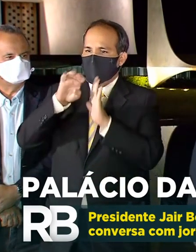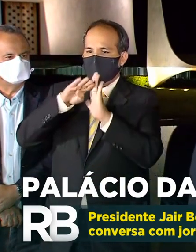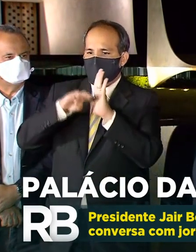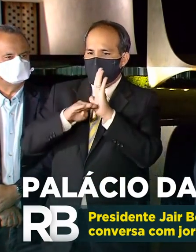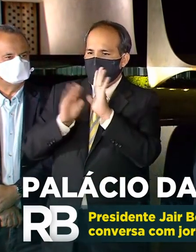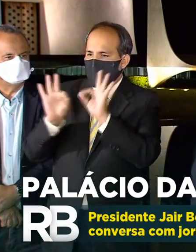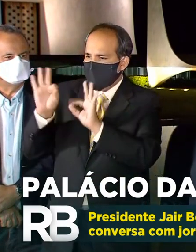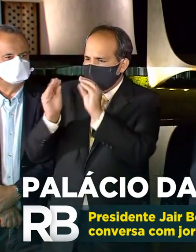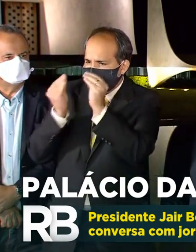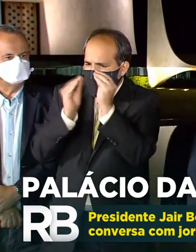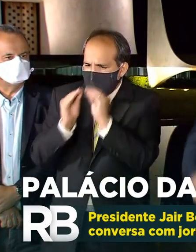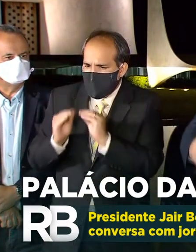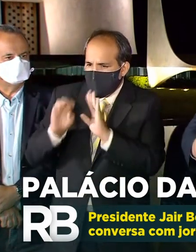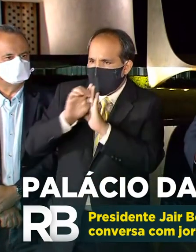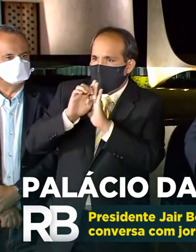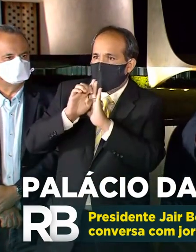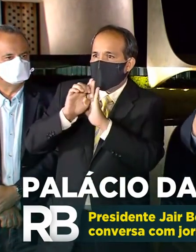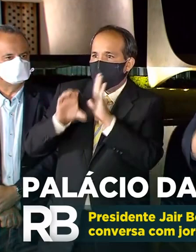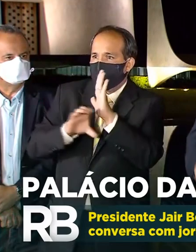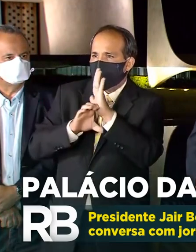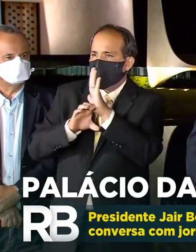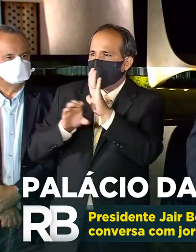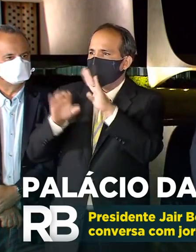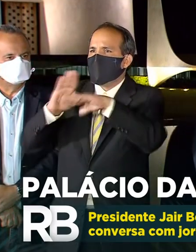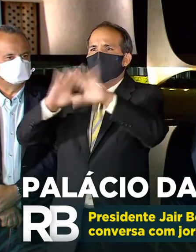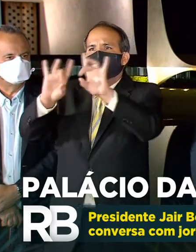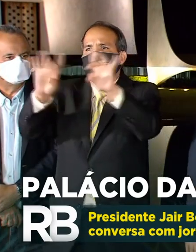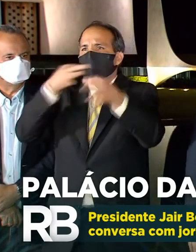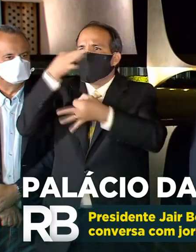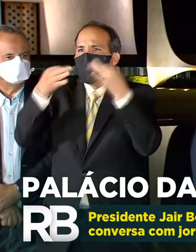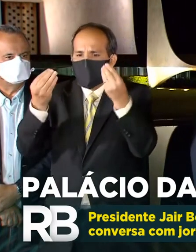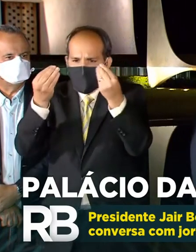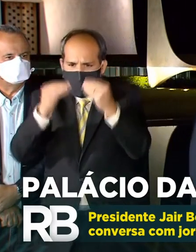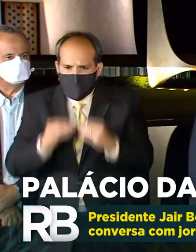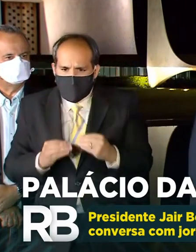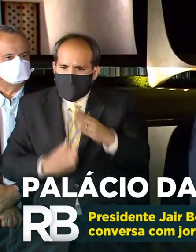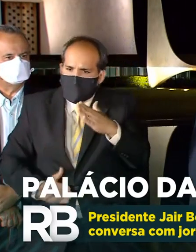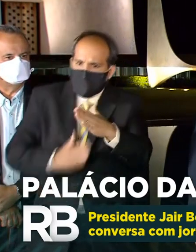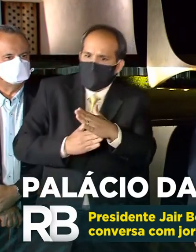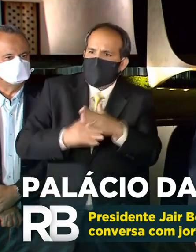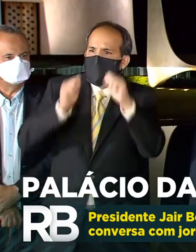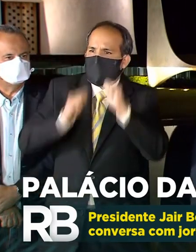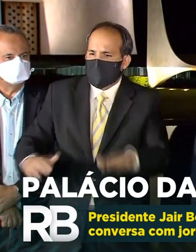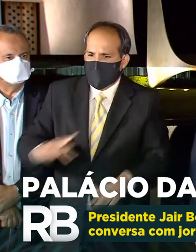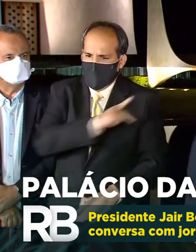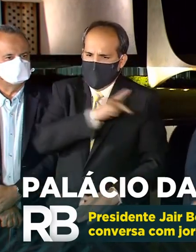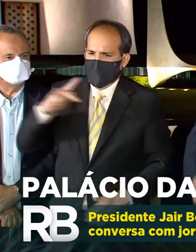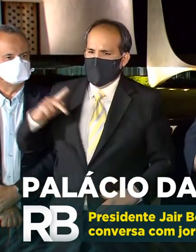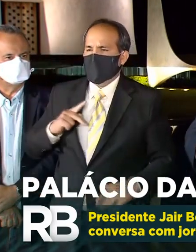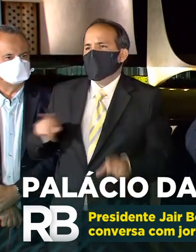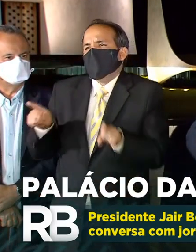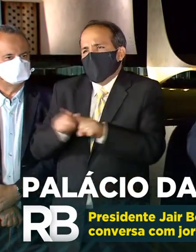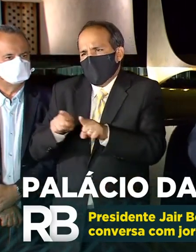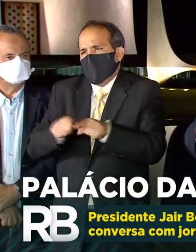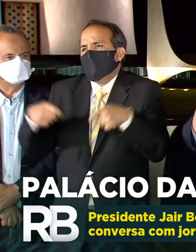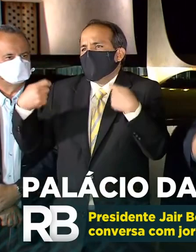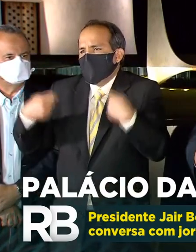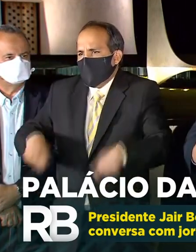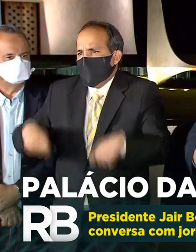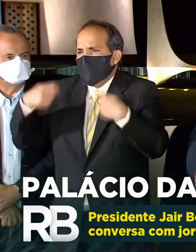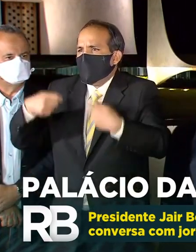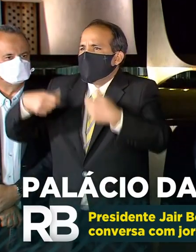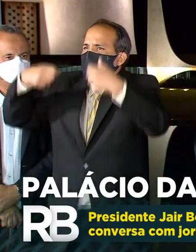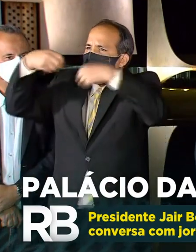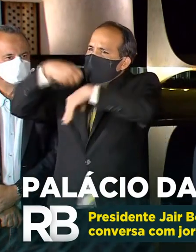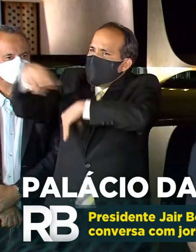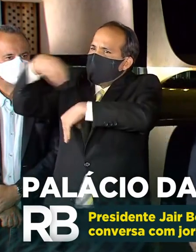Parlamento brasileiro, limitando os gastos públicos e, concretamente, nós precisamos formar esse convencimento na